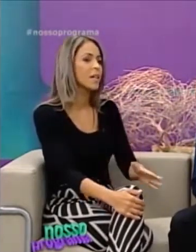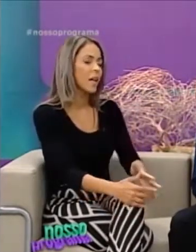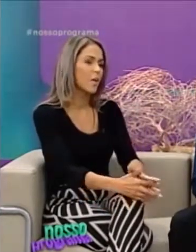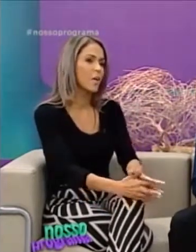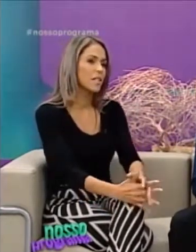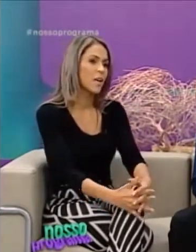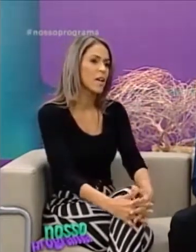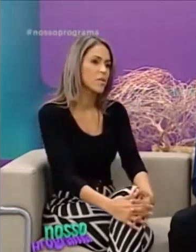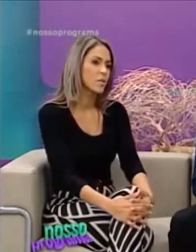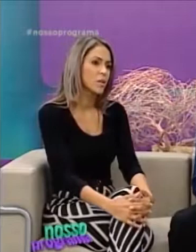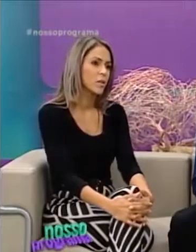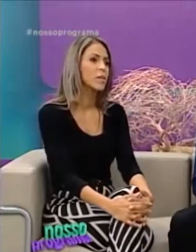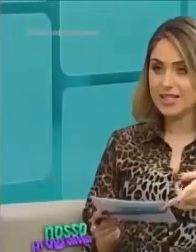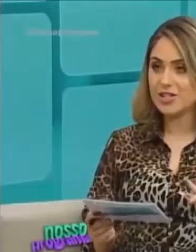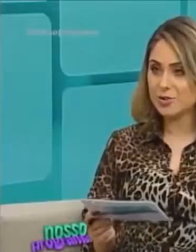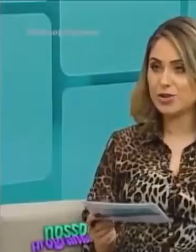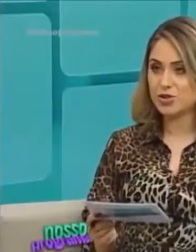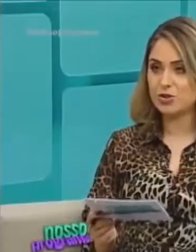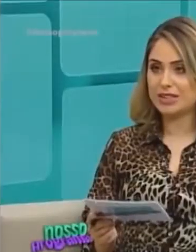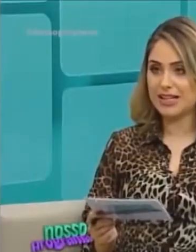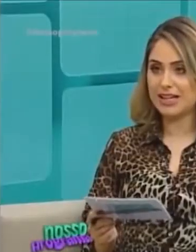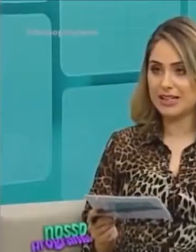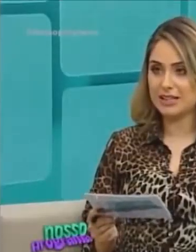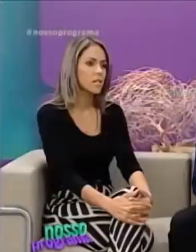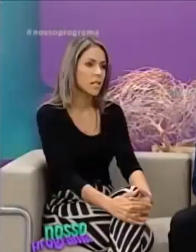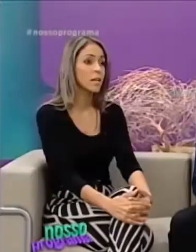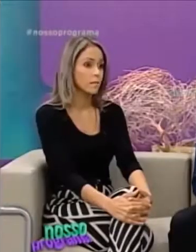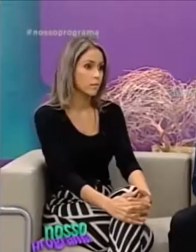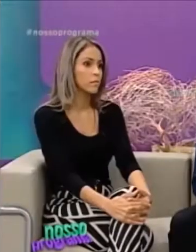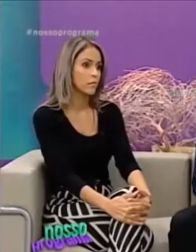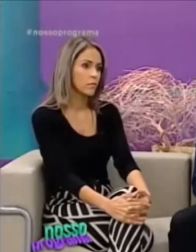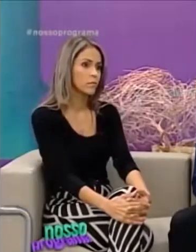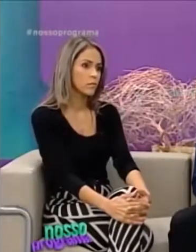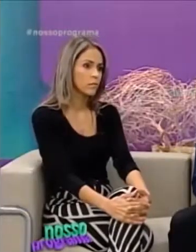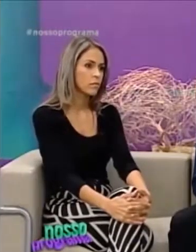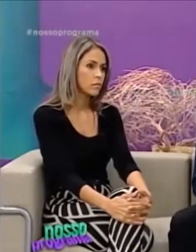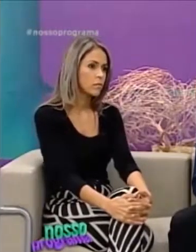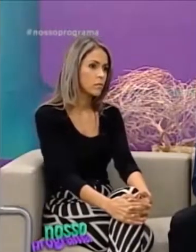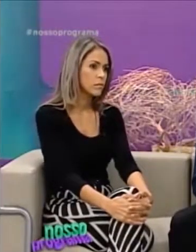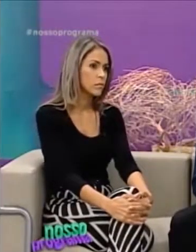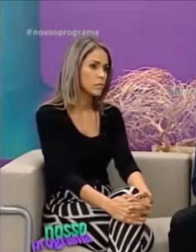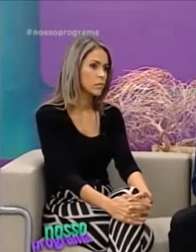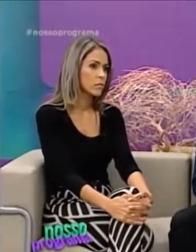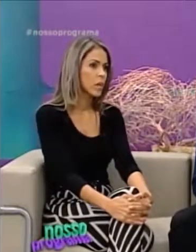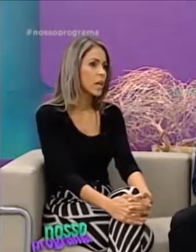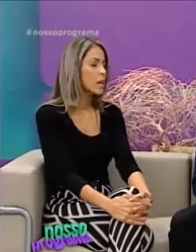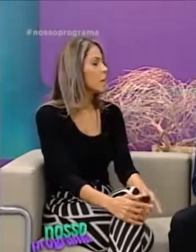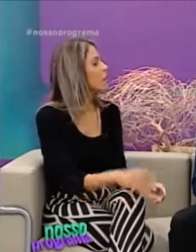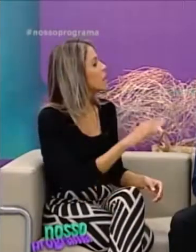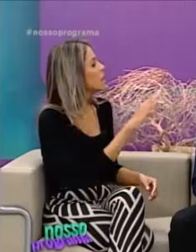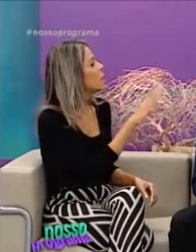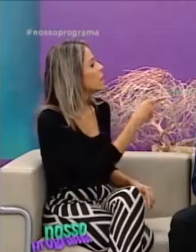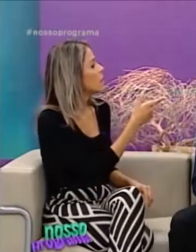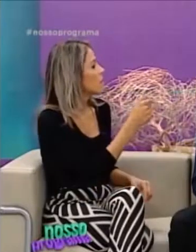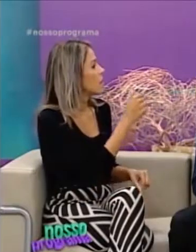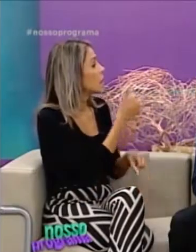Então, é o que eu mais faço. Empresas e até igrejas podem te contratar, ONGs, né? Sim. E no caso, como que é a atuação dele, do Helder?